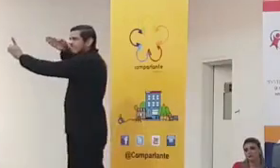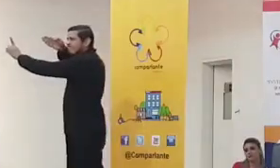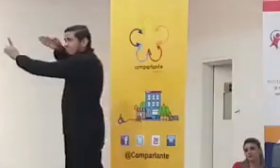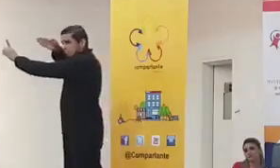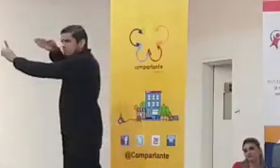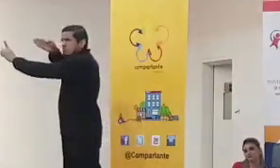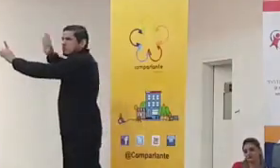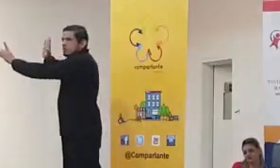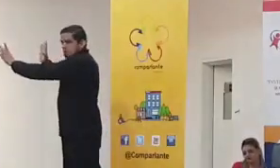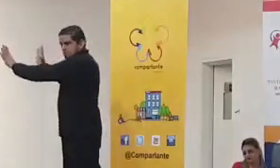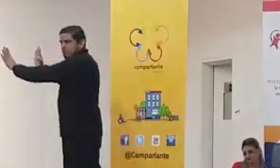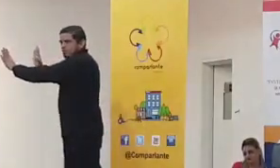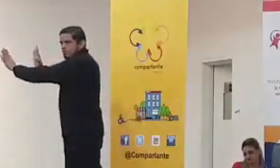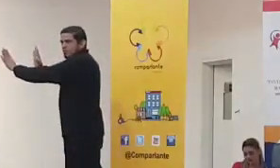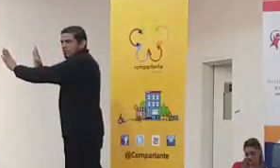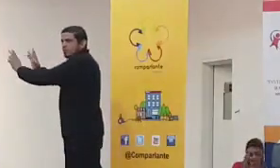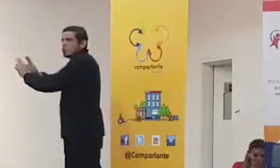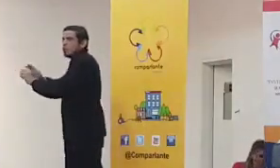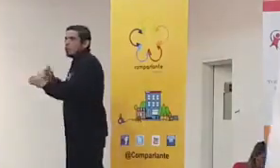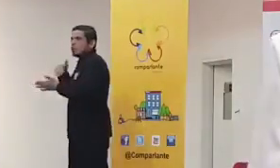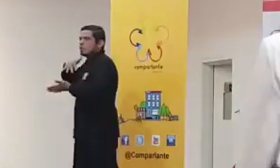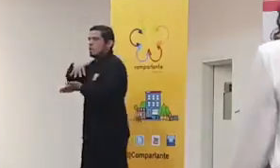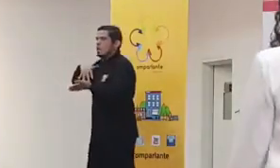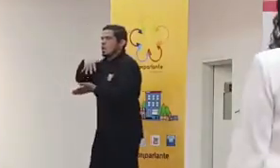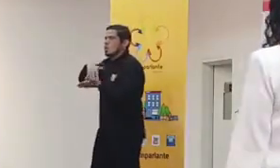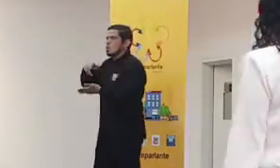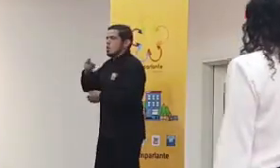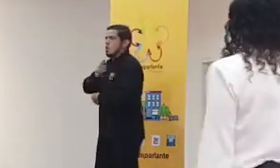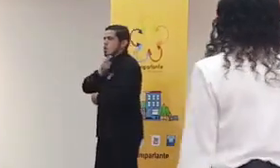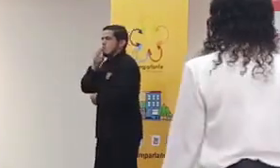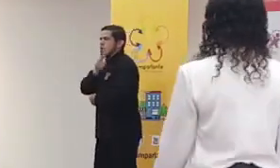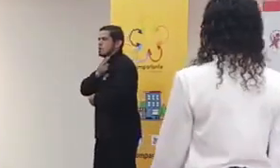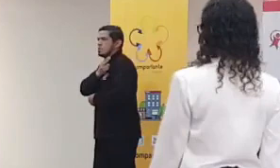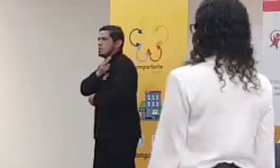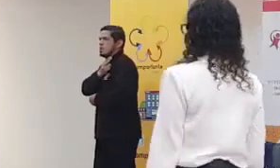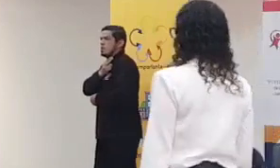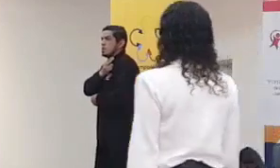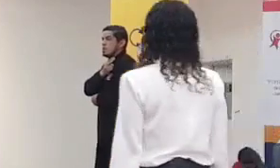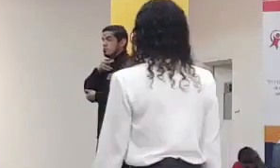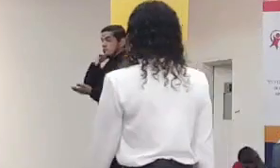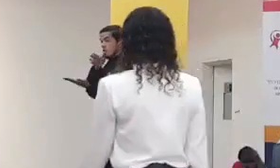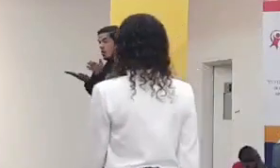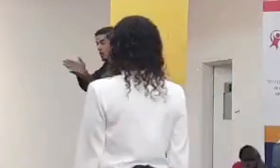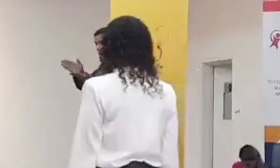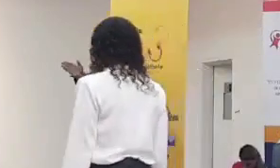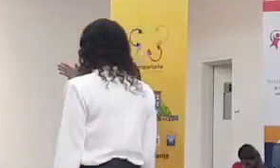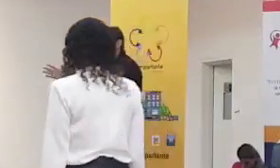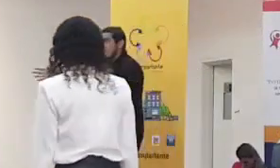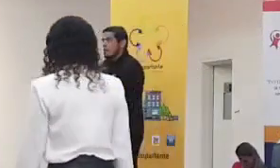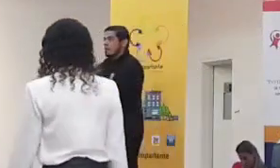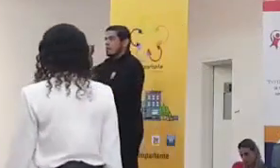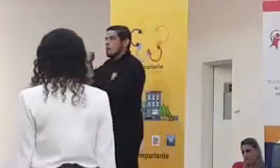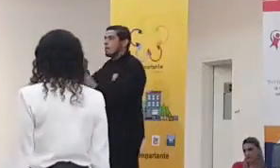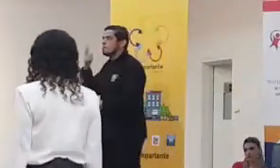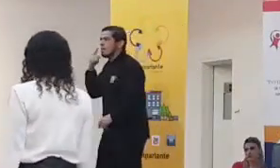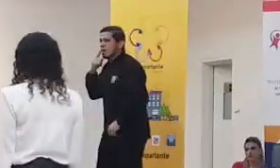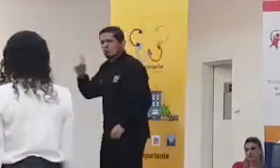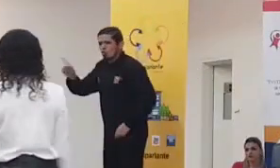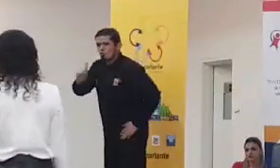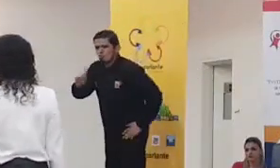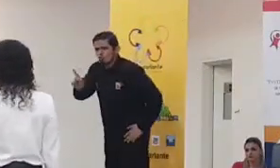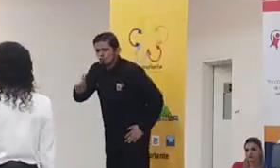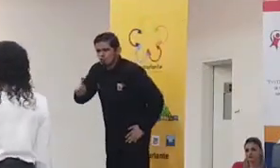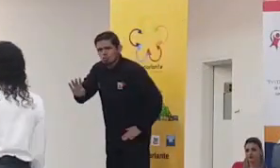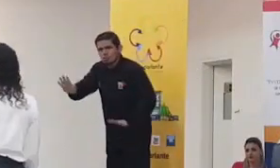dije, voy a estudiar, voy a buscar una carrera que me lleve a la Naciones Unidas. Mi papá, no, Irene, ¿cómo vas a seguir eso sin